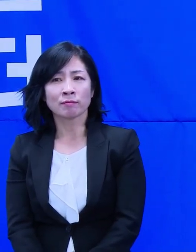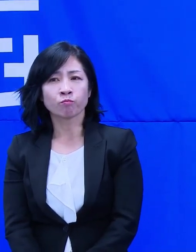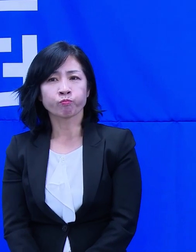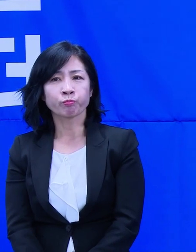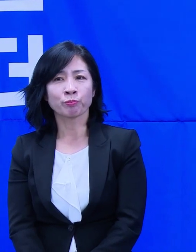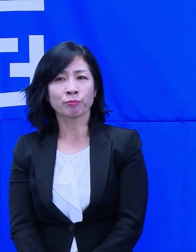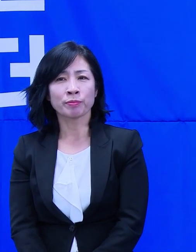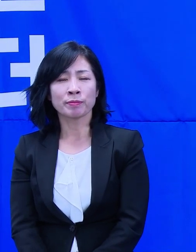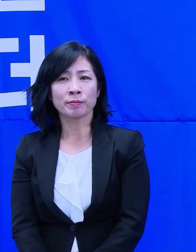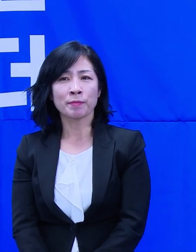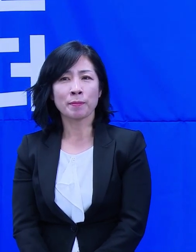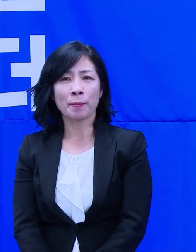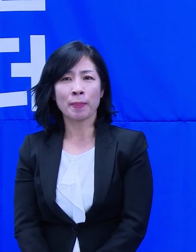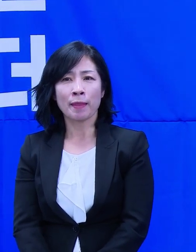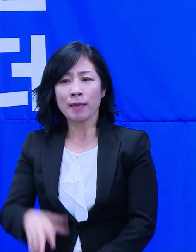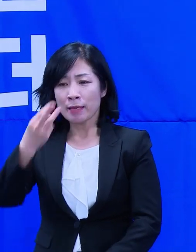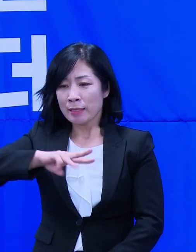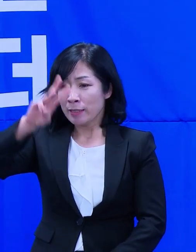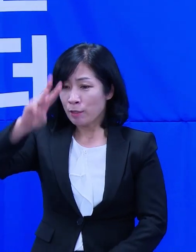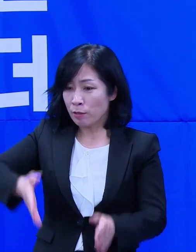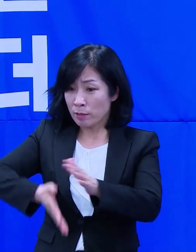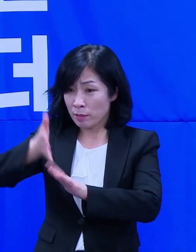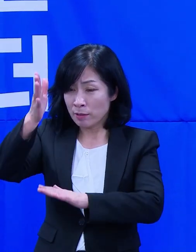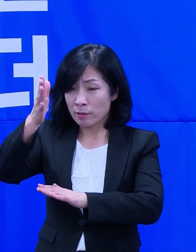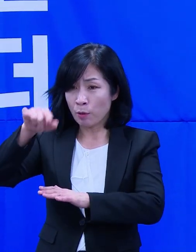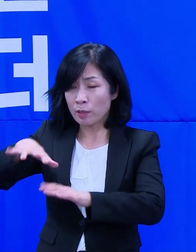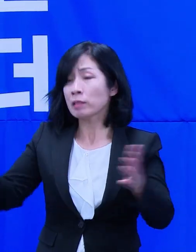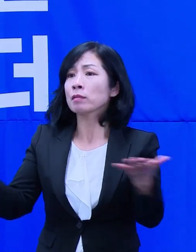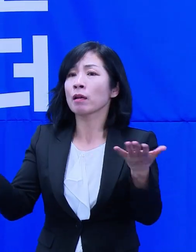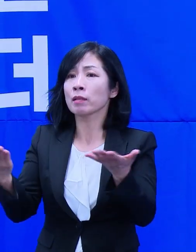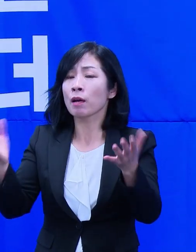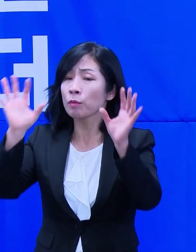예, 이천시청에 들어가 보니까요